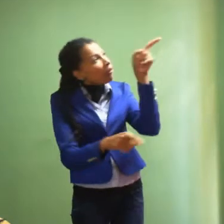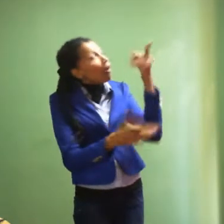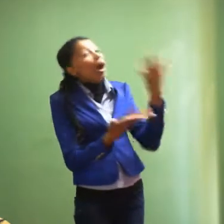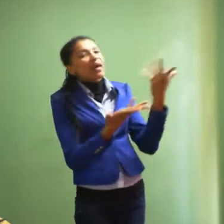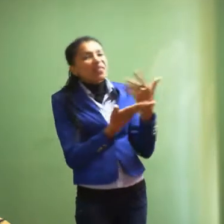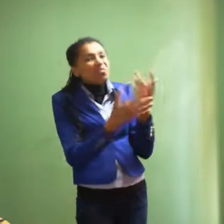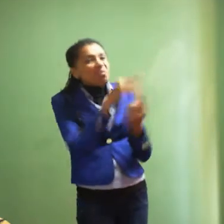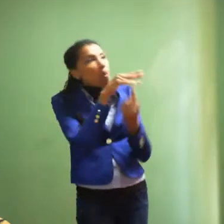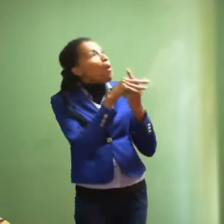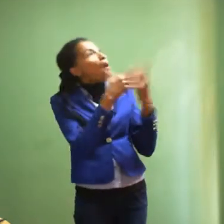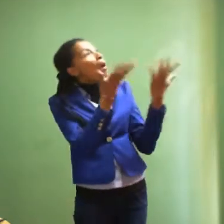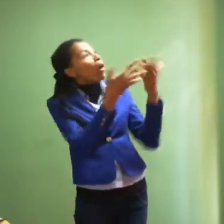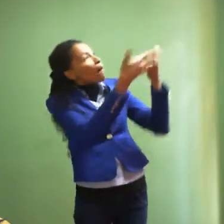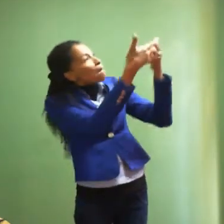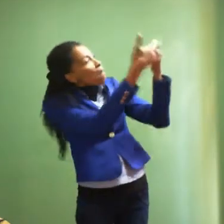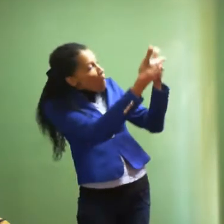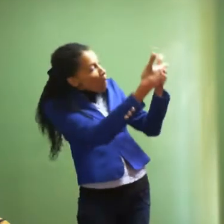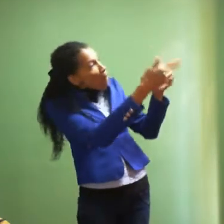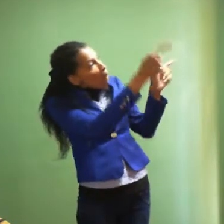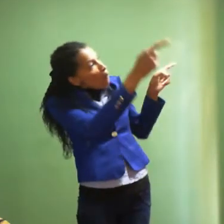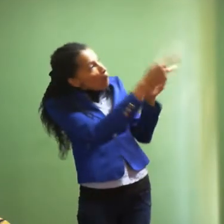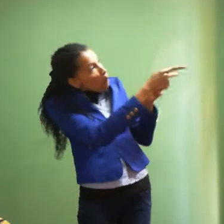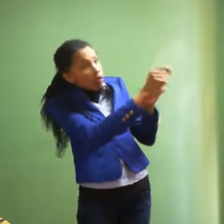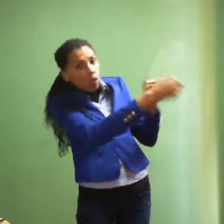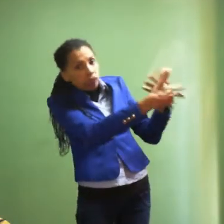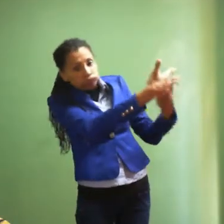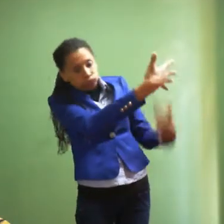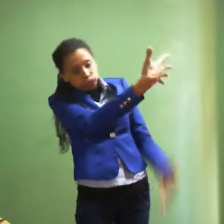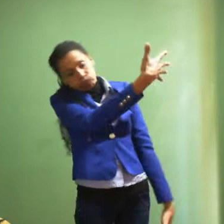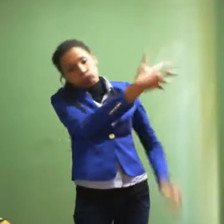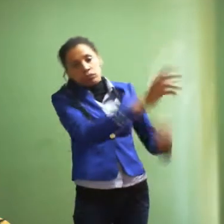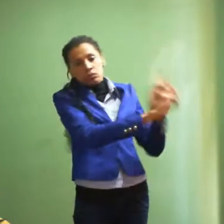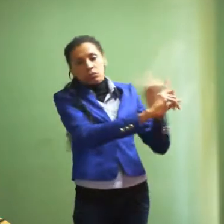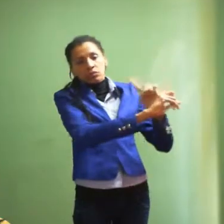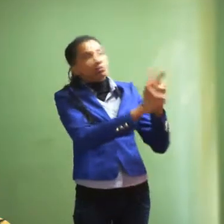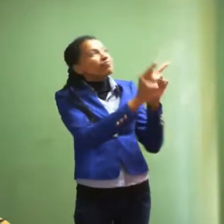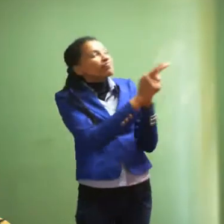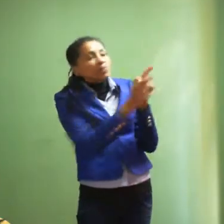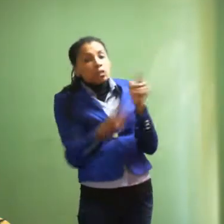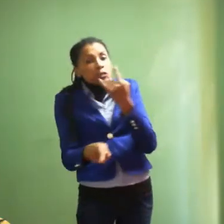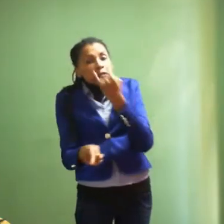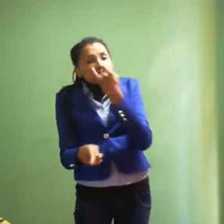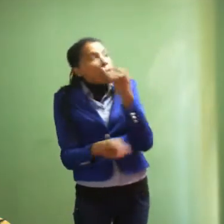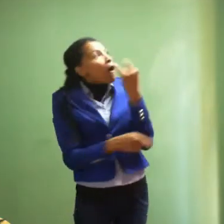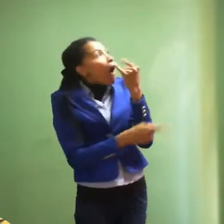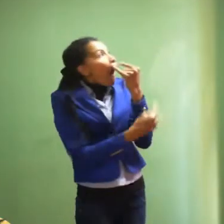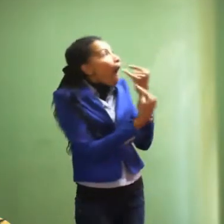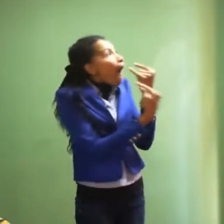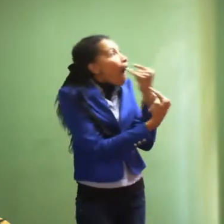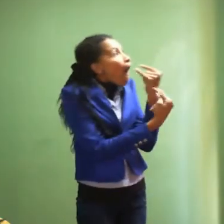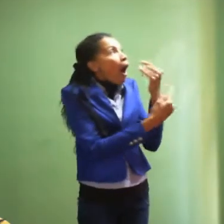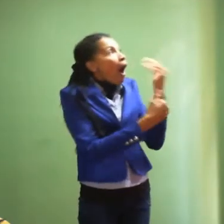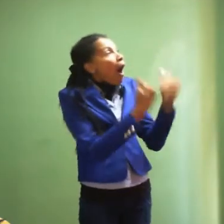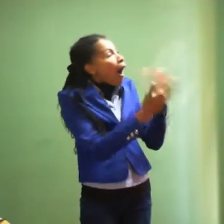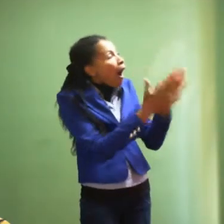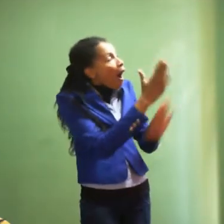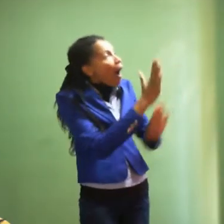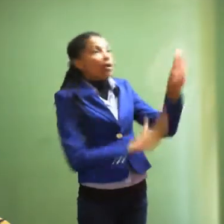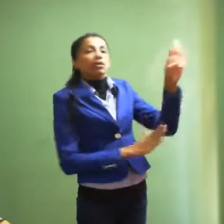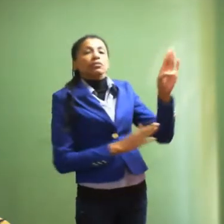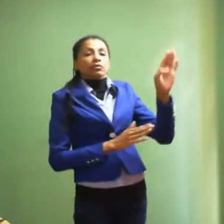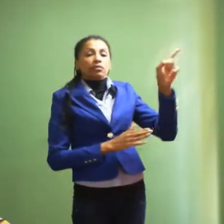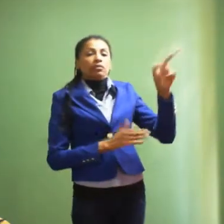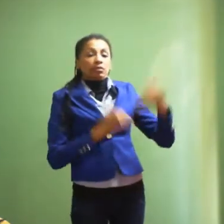dónde salieron, pero que son textos muy cortos, no muy extensos, donde ellos puedan como perder el interés, y poco a poco